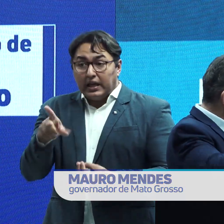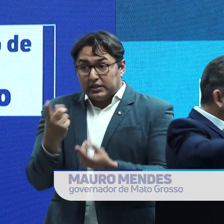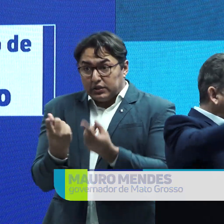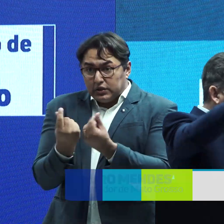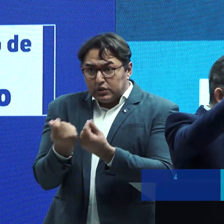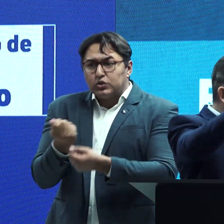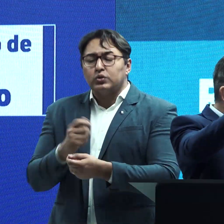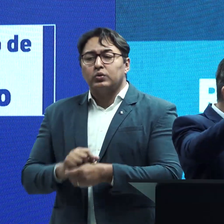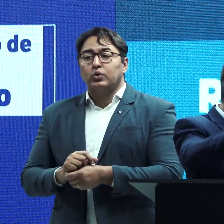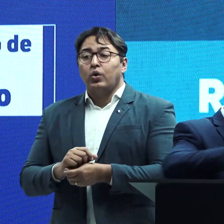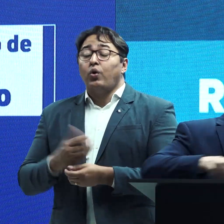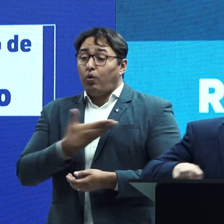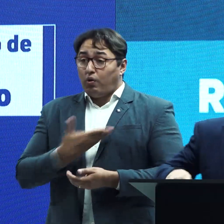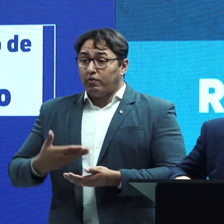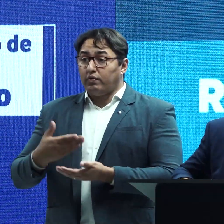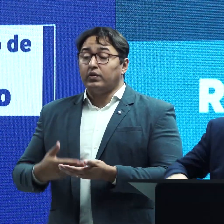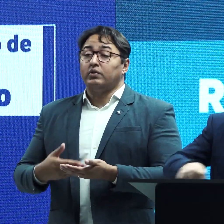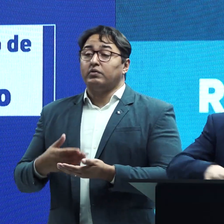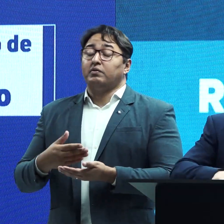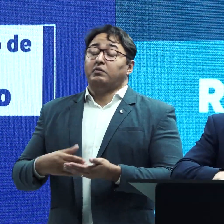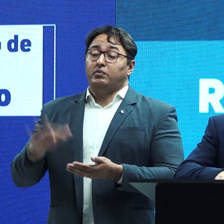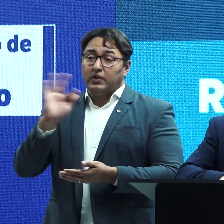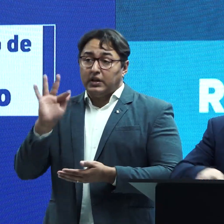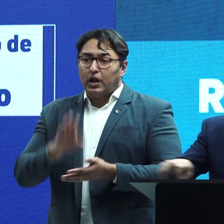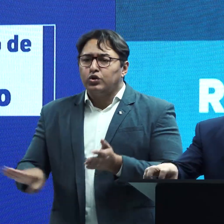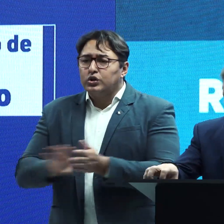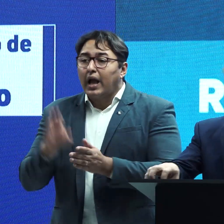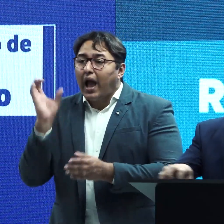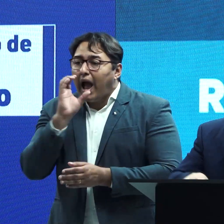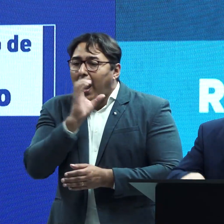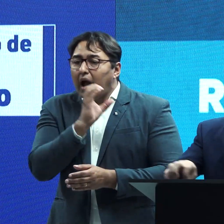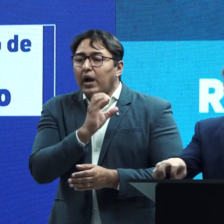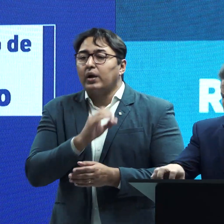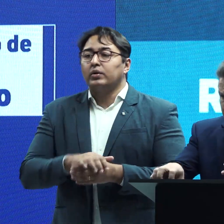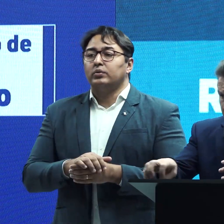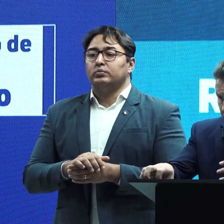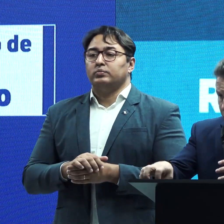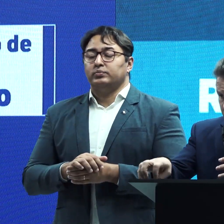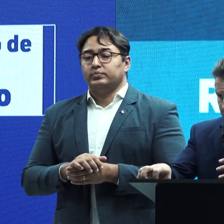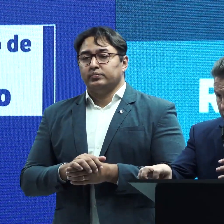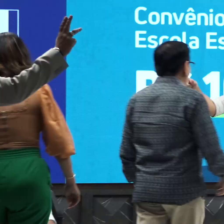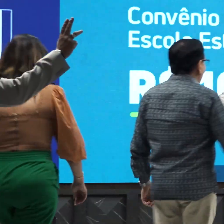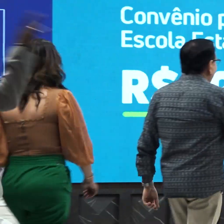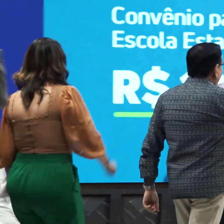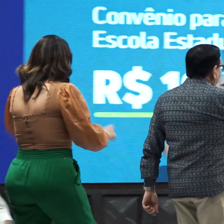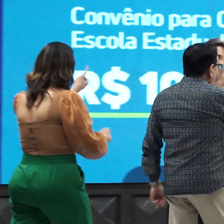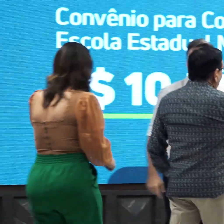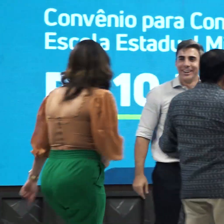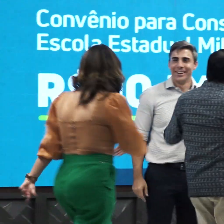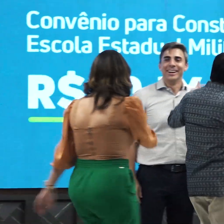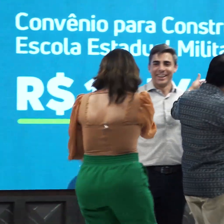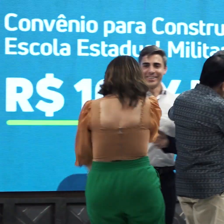né, Jaime, do governo federal cheguem mais rápido até a ponta, dando resultado em torno do cidadão. Um